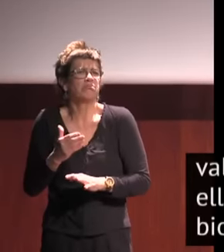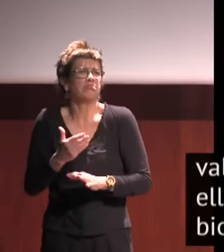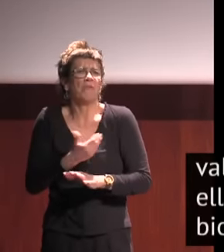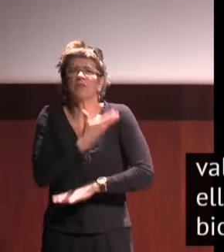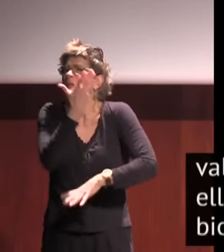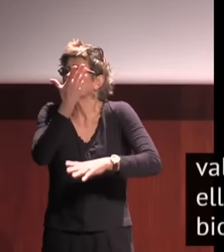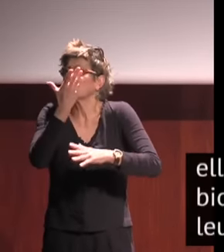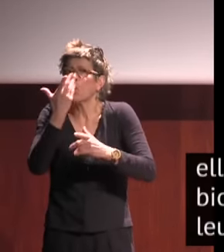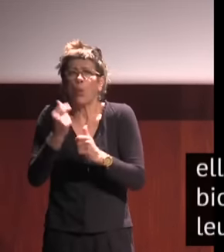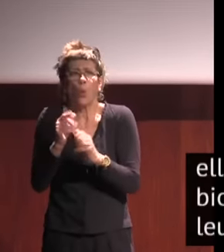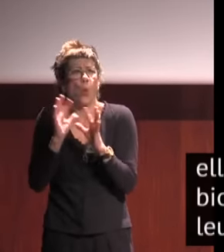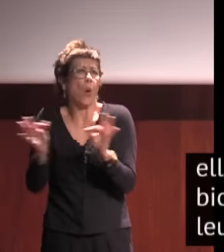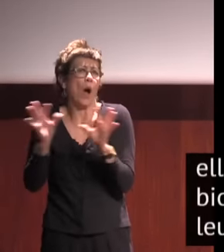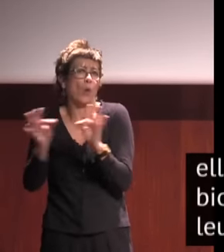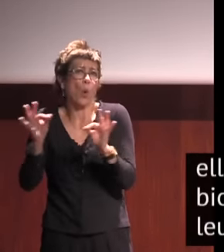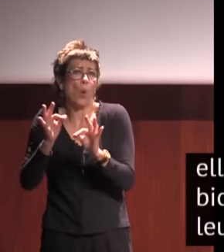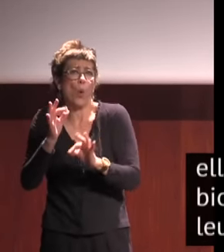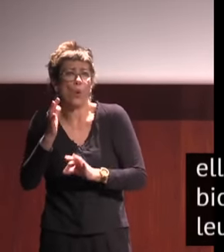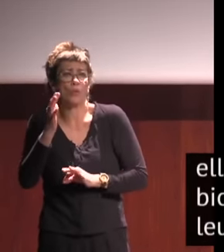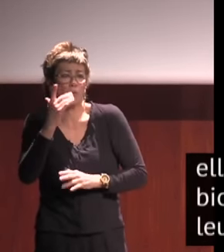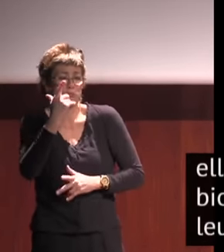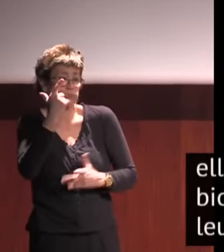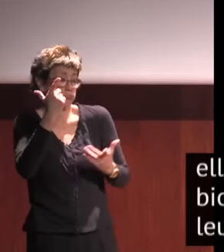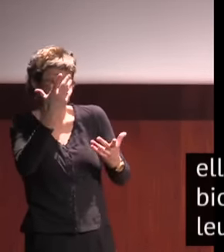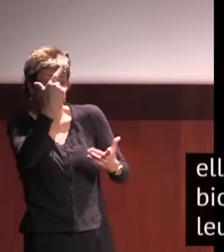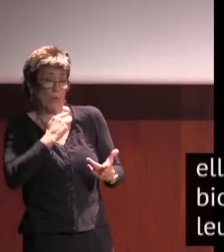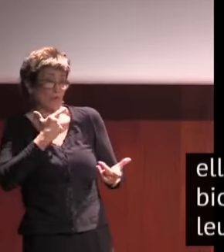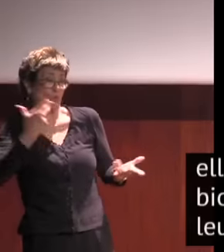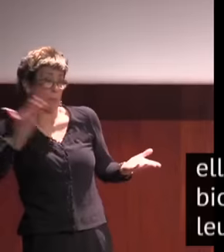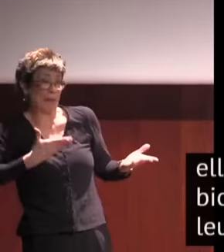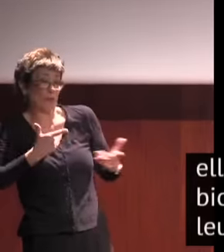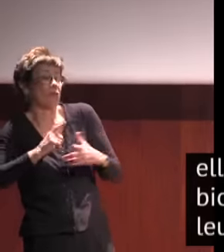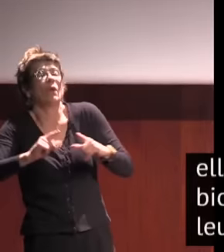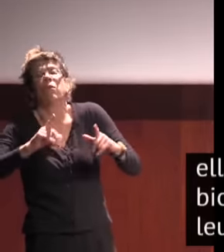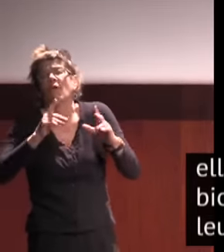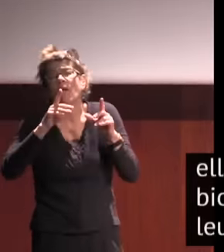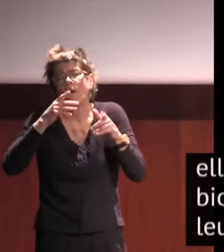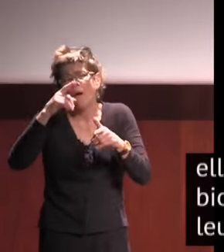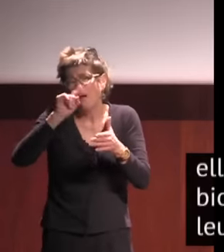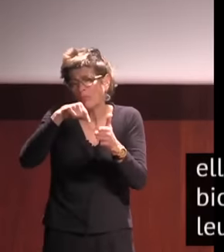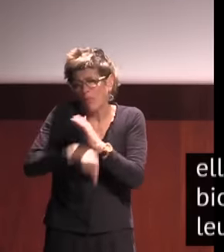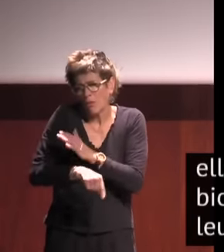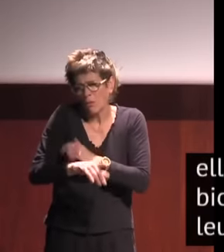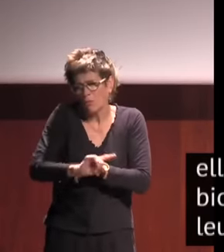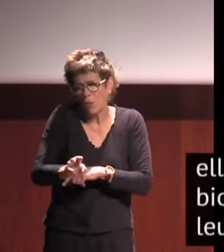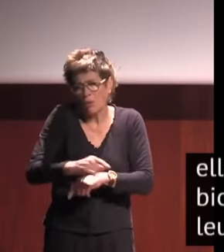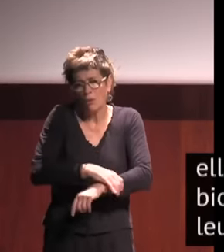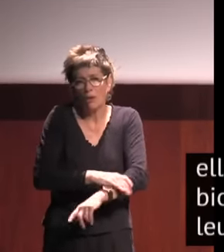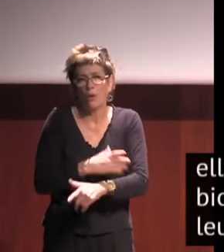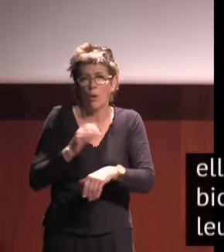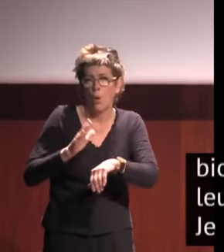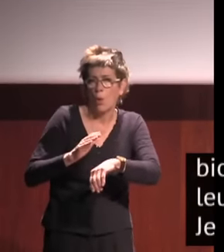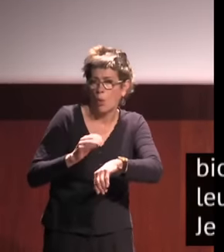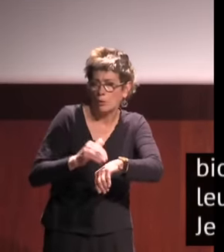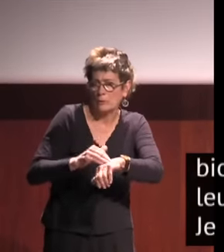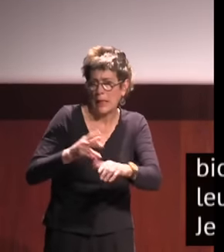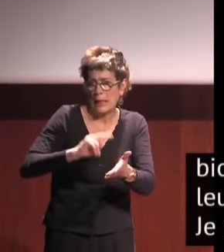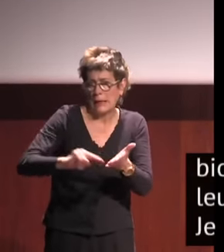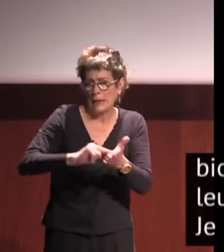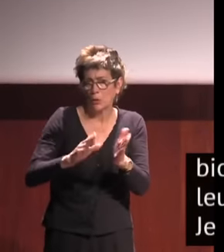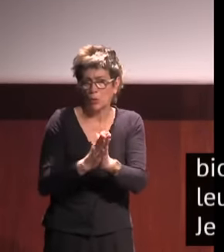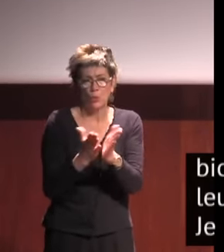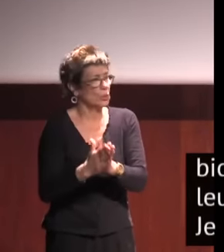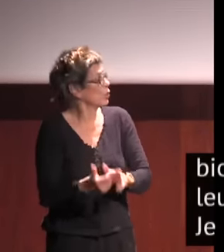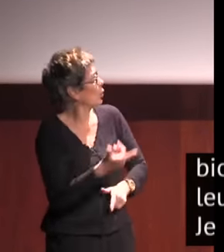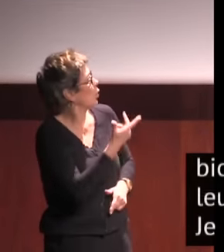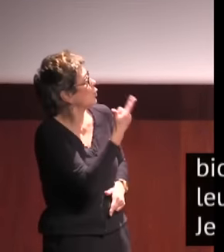raconter l'histoire du point de vue des vaincus. Je ne vais pas rentrer dans les détails, mais je vous suggère la lecture de ces deux très